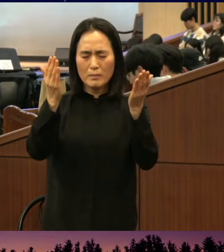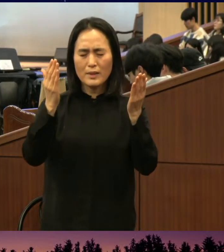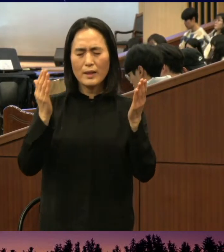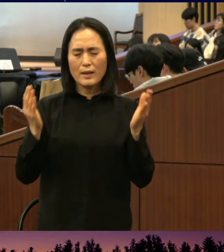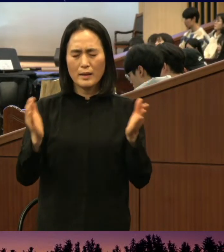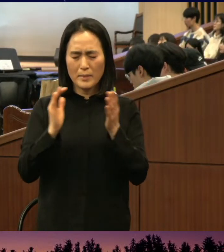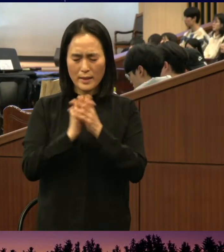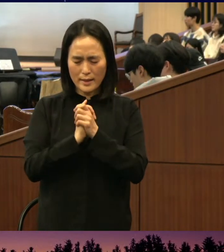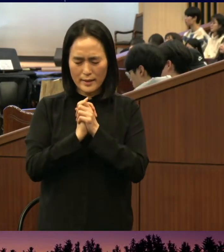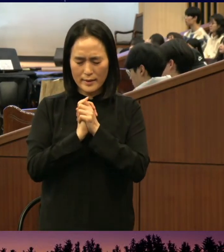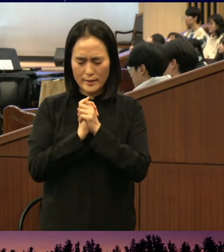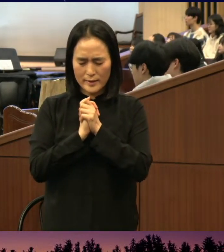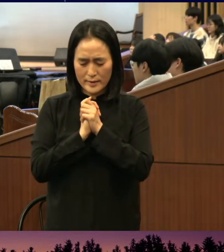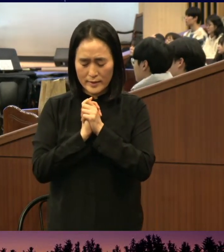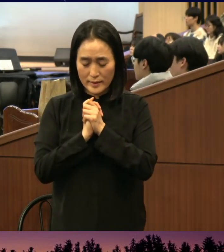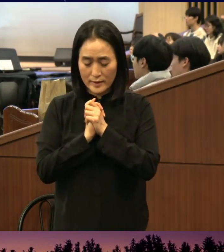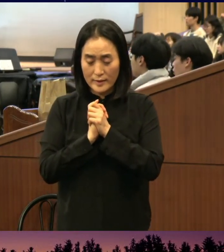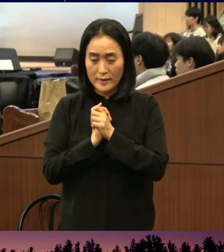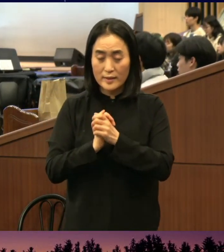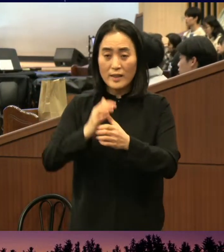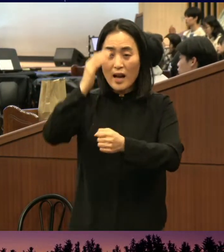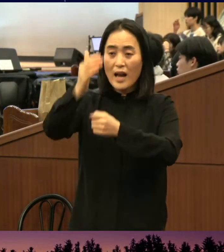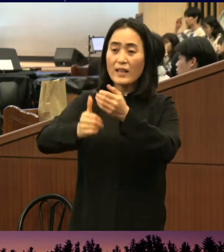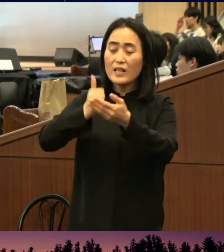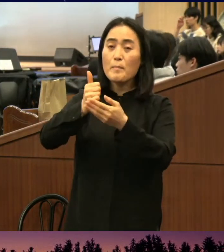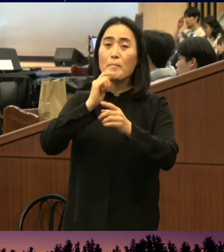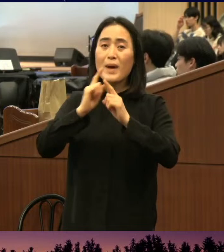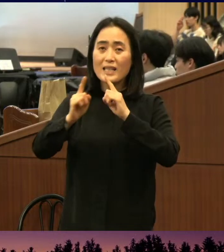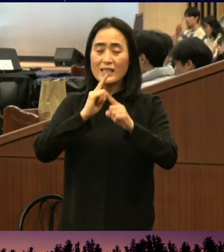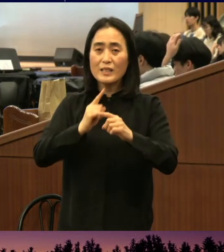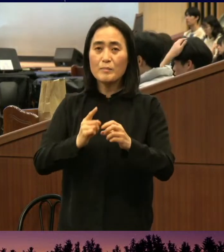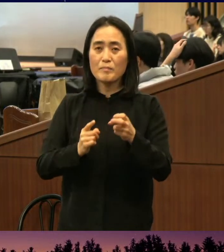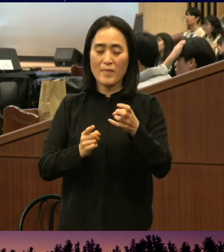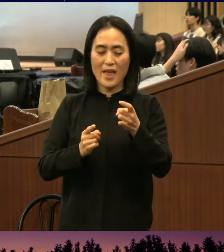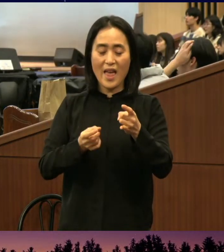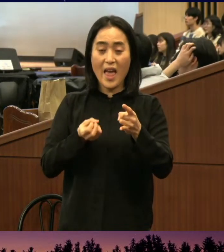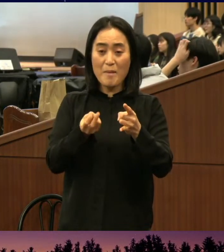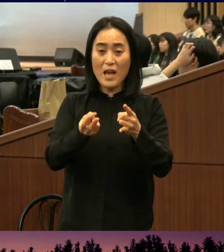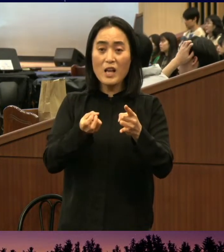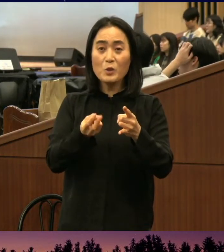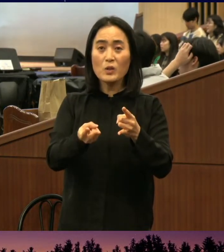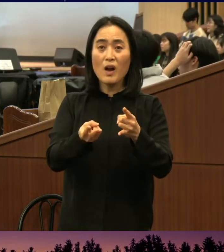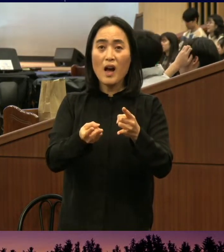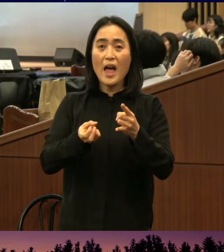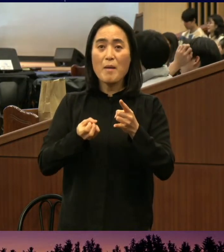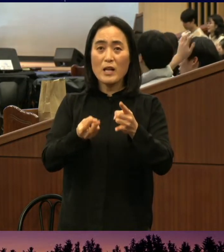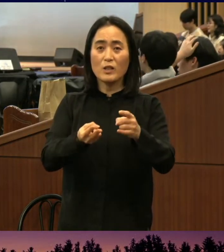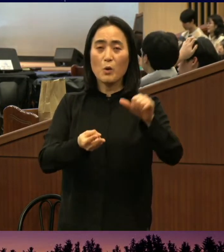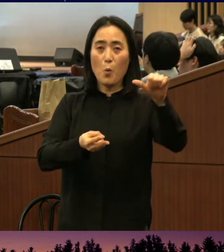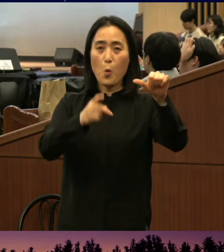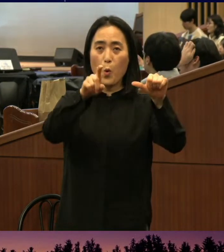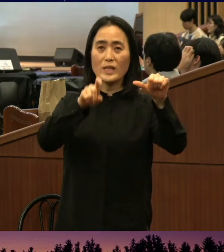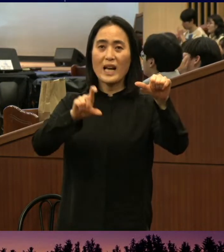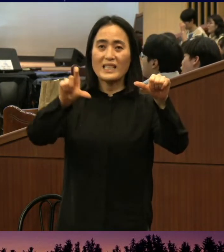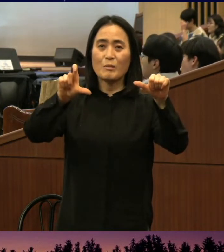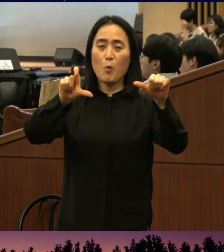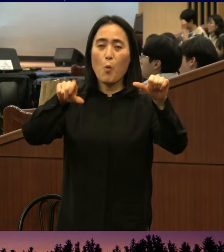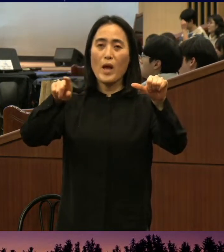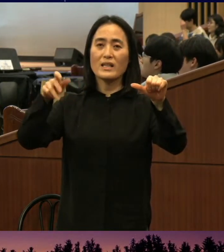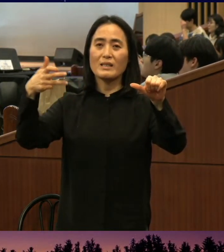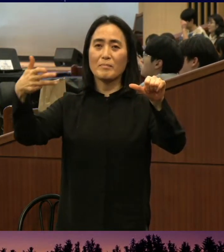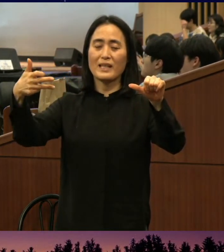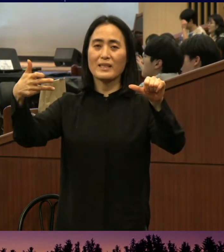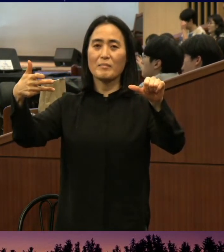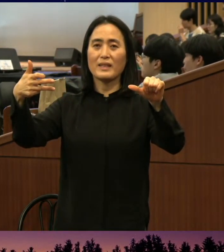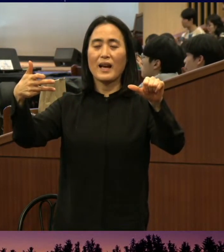아멘. 자, 우리 하나님 말씀 에베소서 5장 15절로 18절 말씀을 제가 보겠습니다.